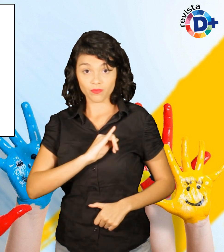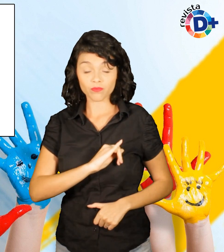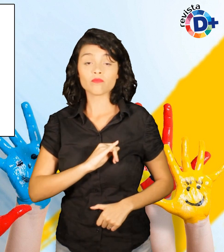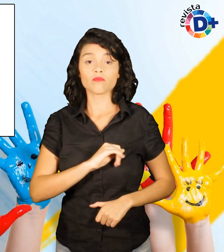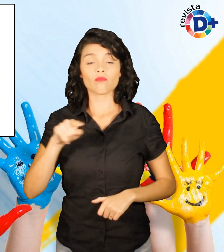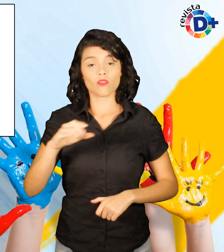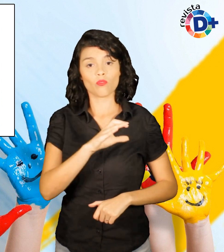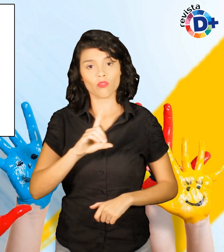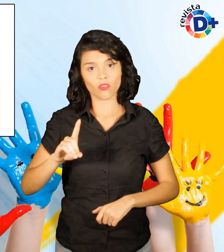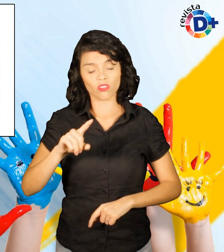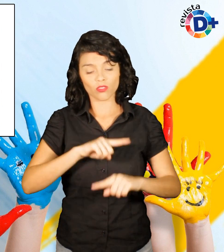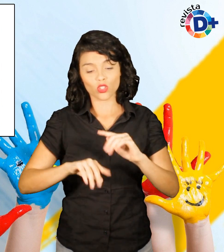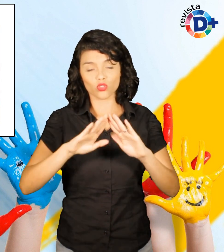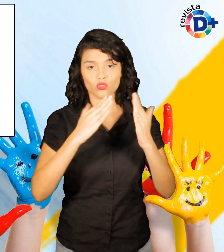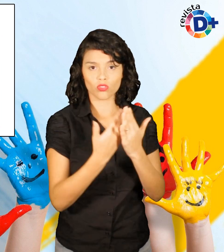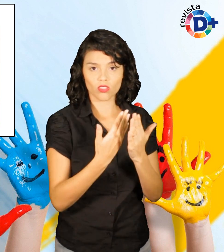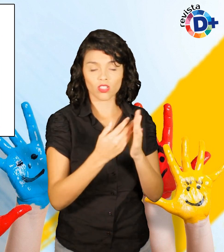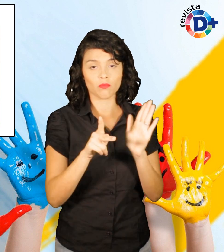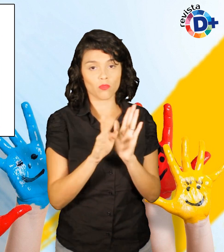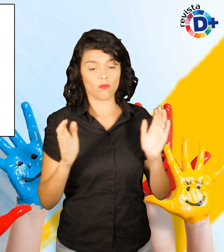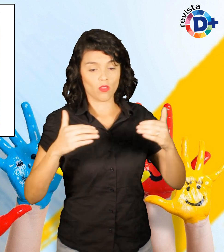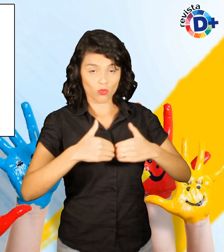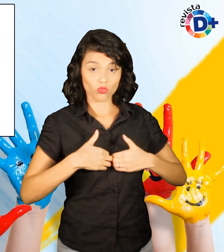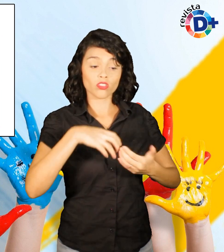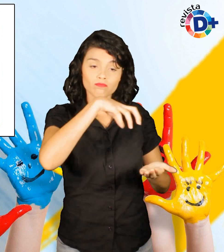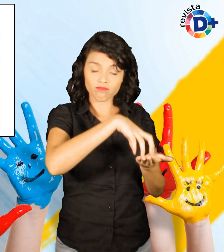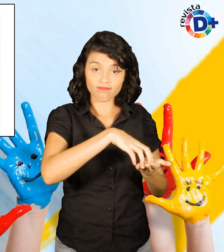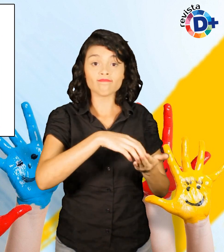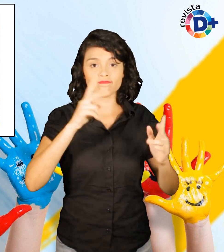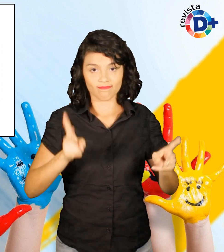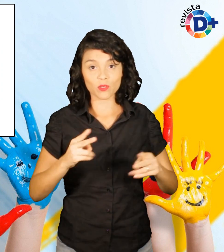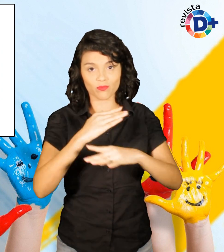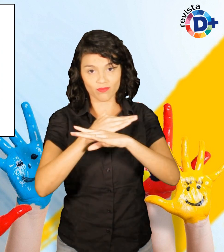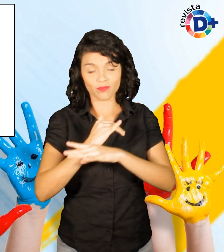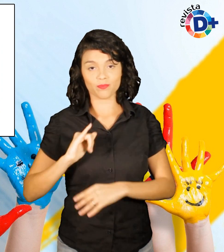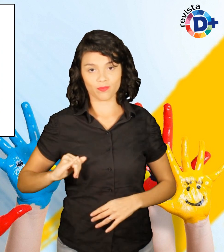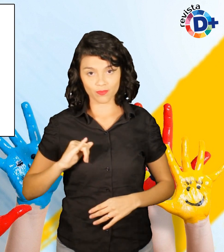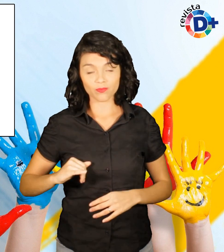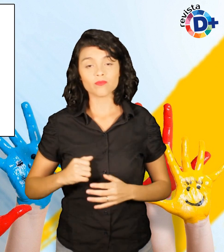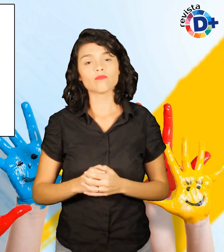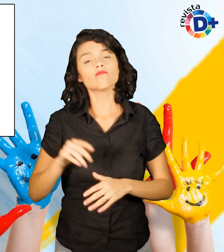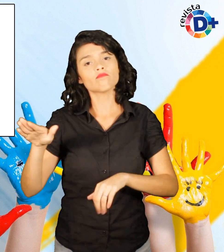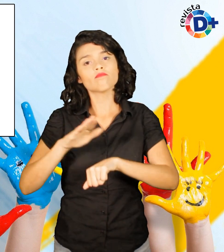do Autista em Itaboraí. Autor dos livros Afeto e